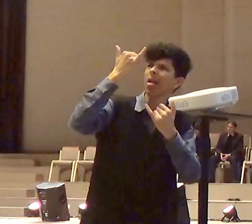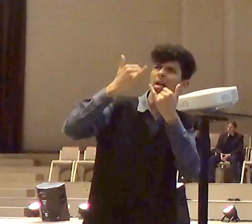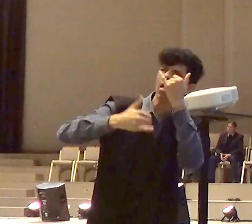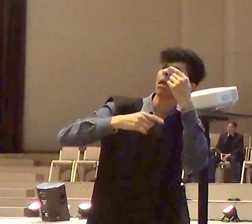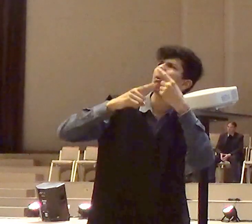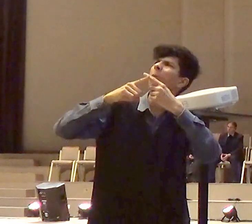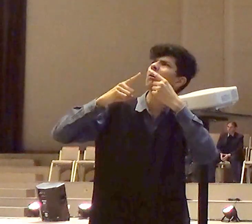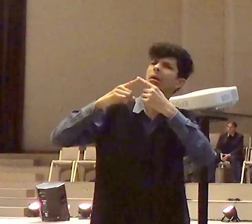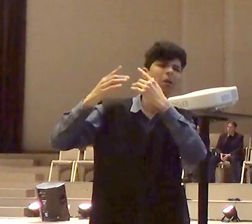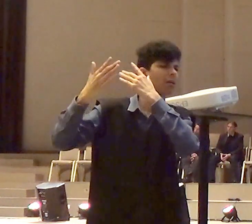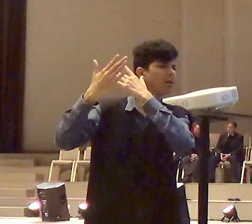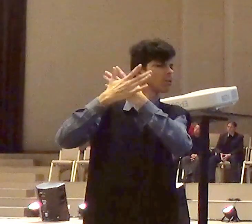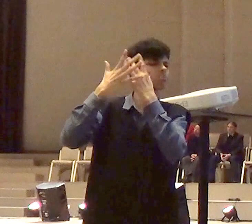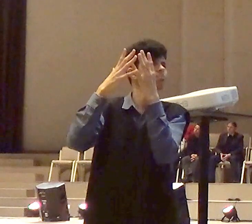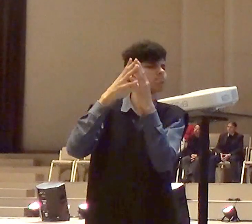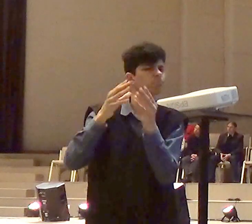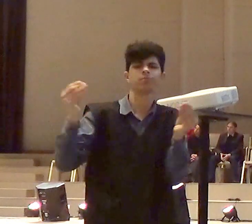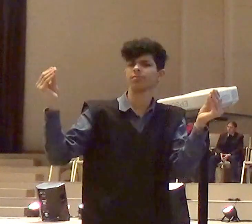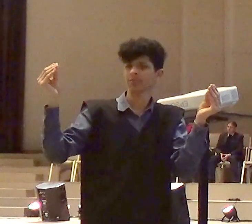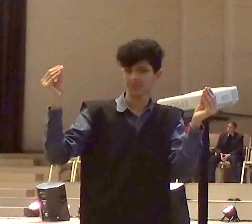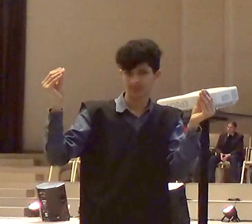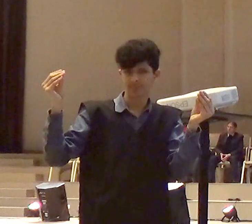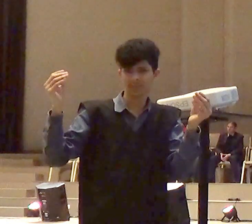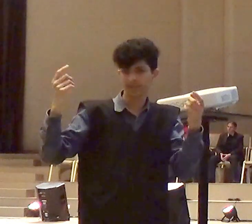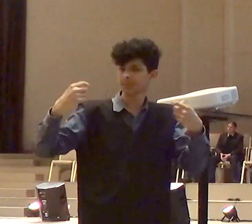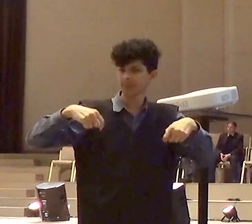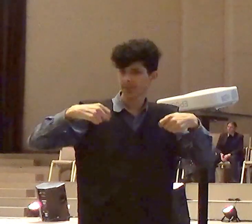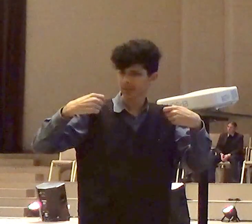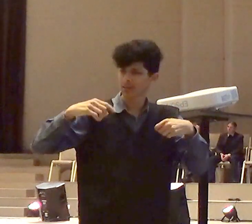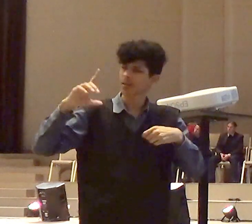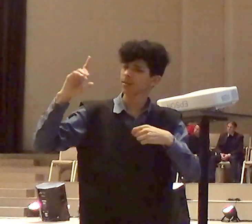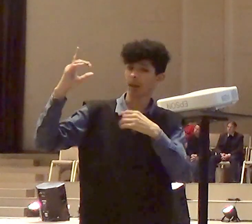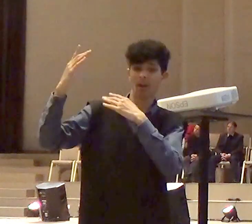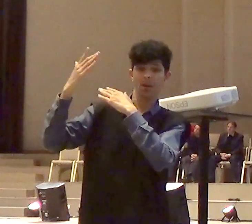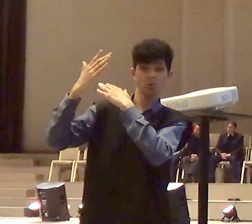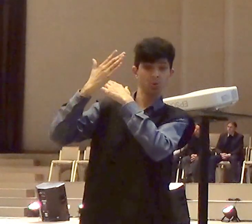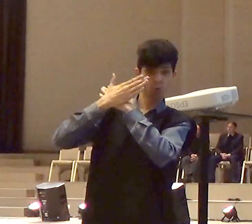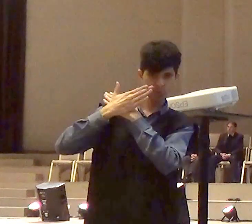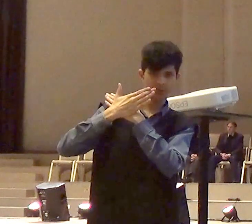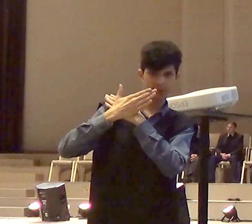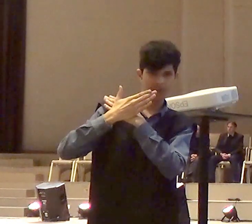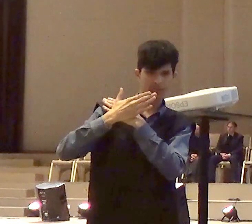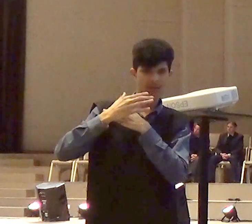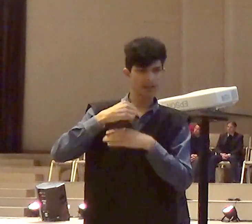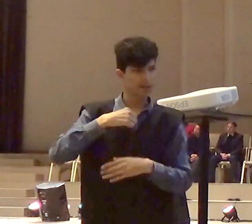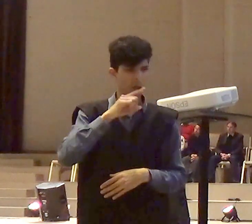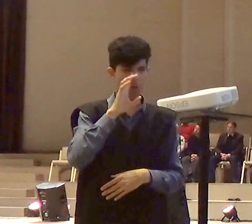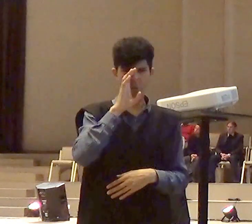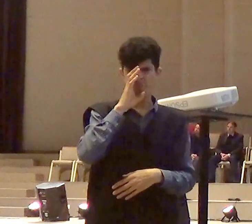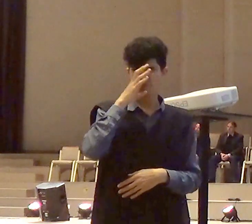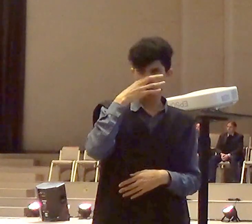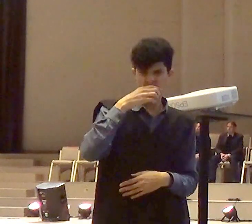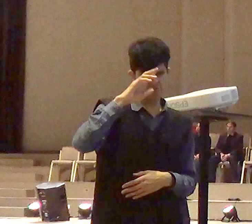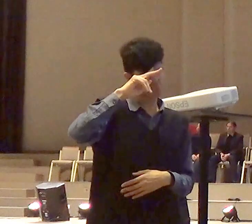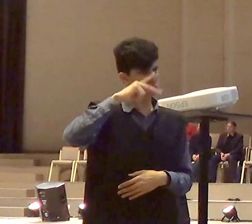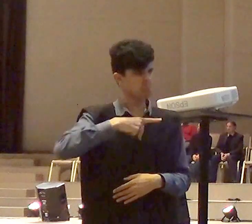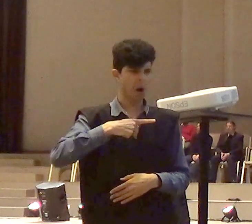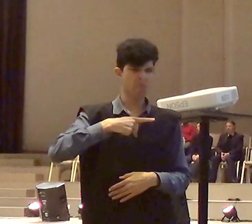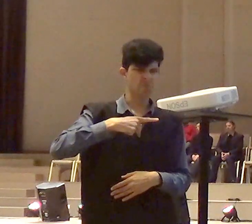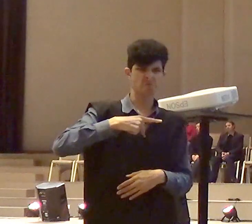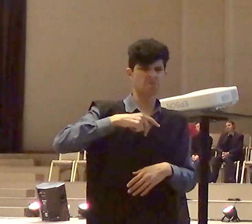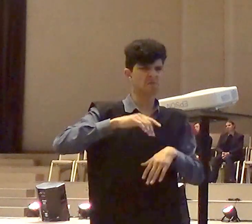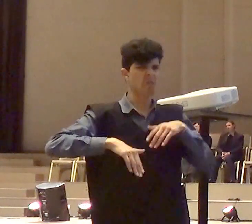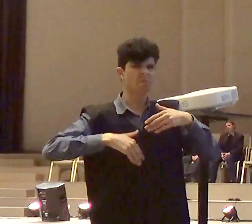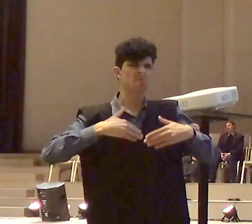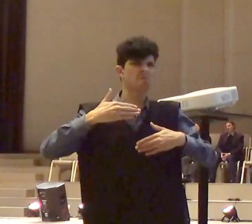ser infeliz não vai estar bem em nenhum lugar porque nada vai prestar que você vai destruir com as suas próprias